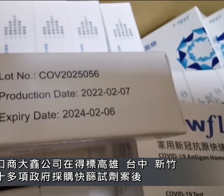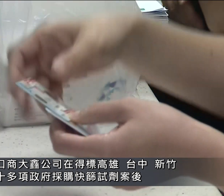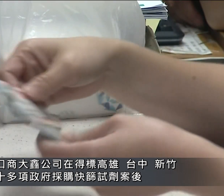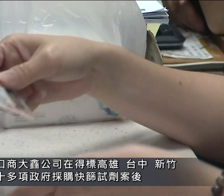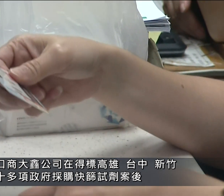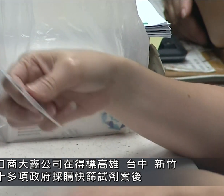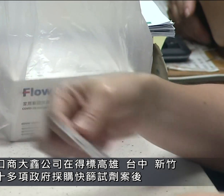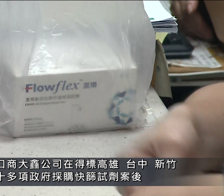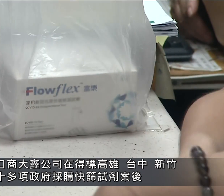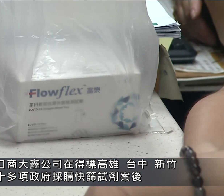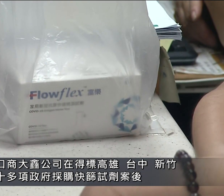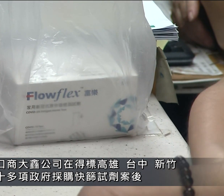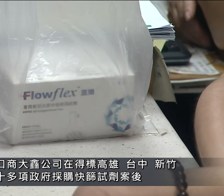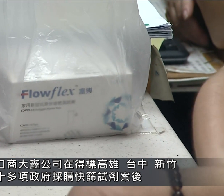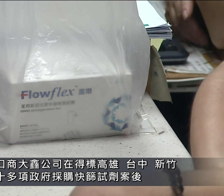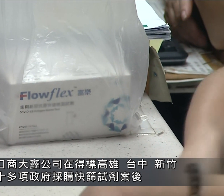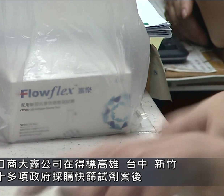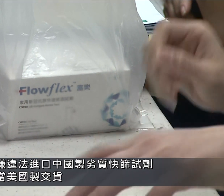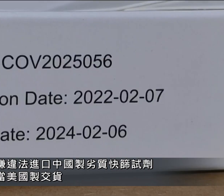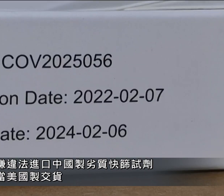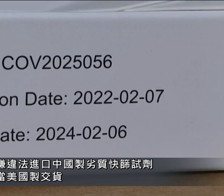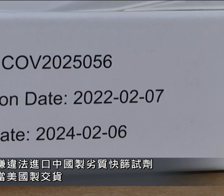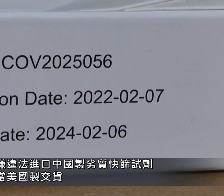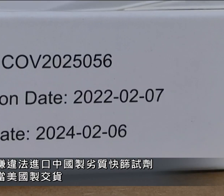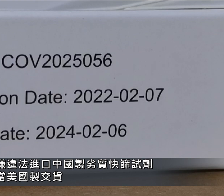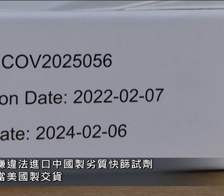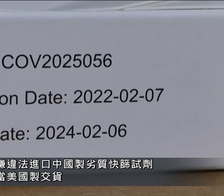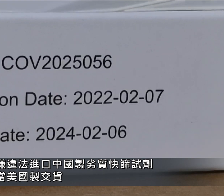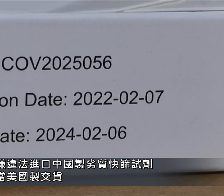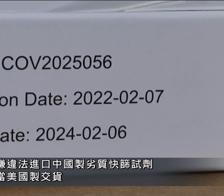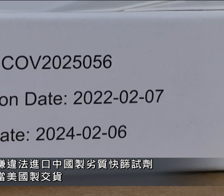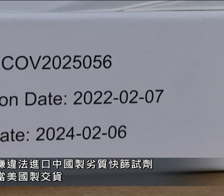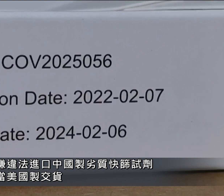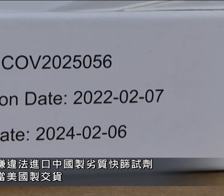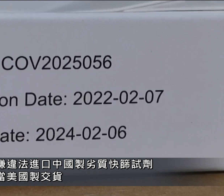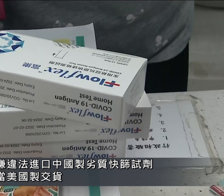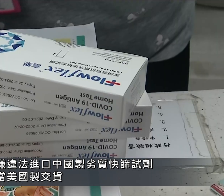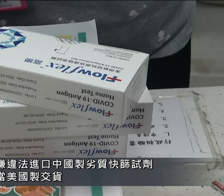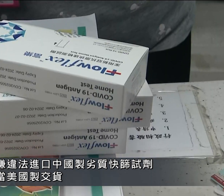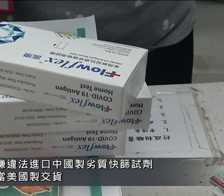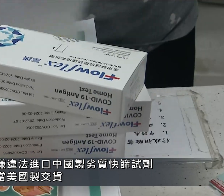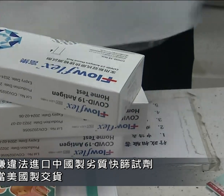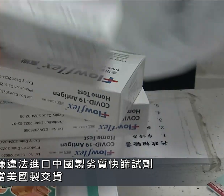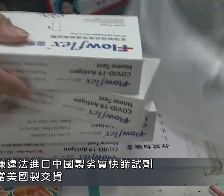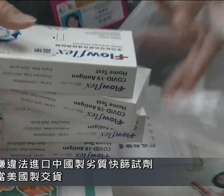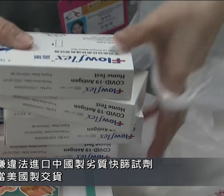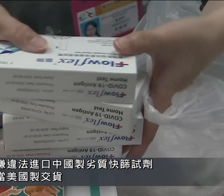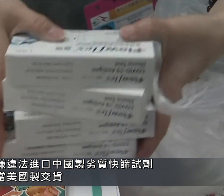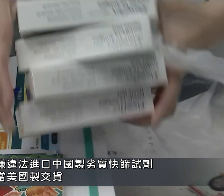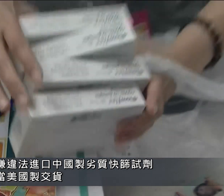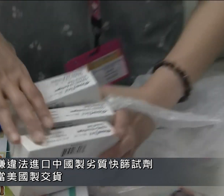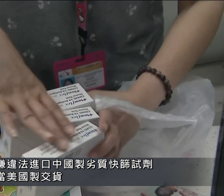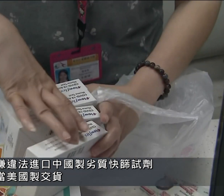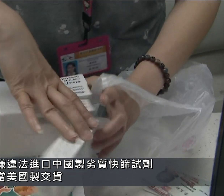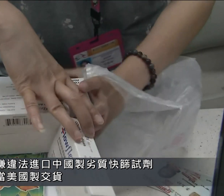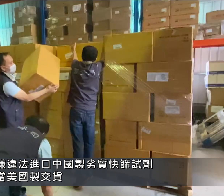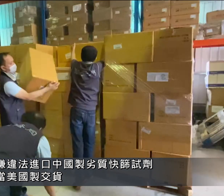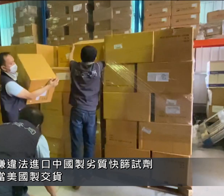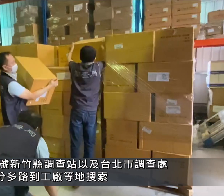10多项政府采购快筛试剂案后，涉嫌违法进口中国制劣质快筛试剂，充当美国制交货。13号，